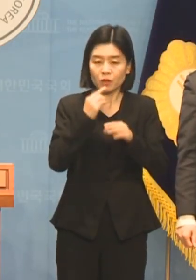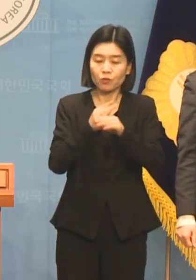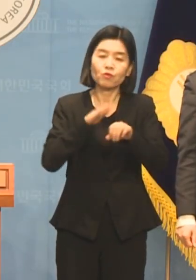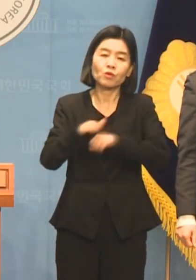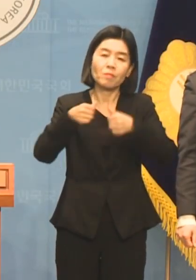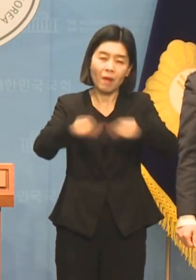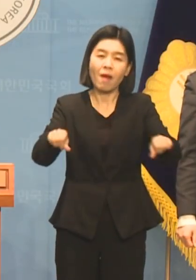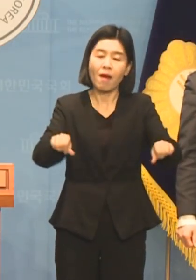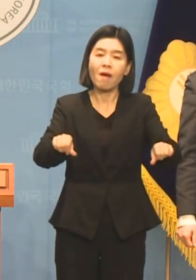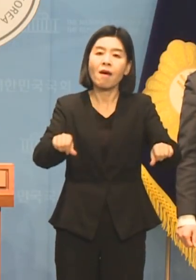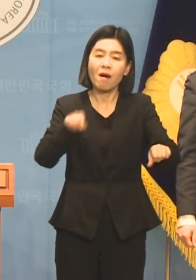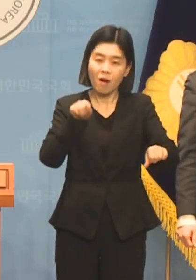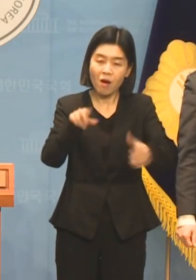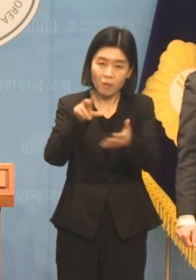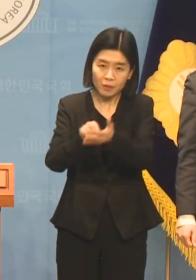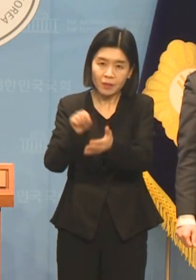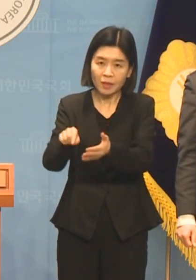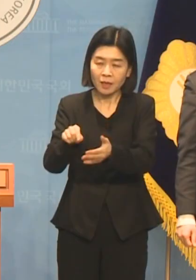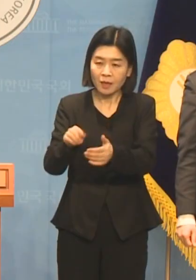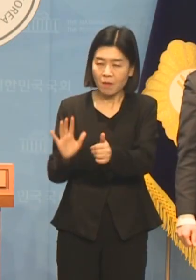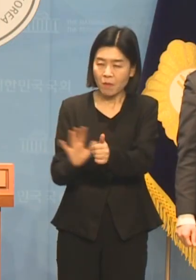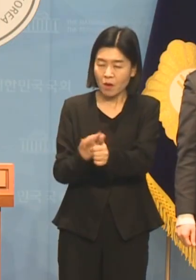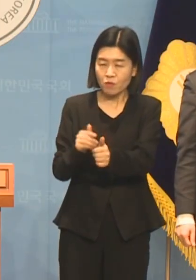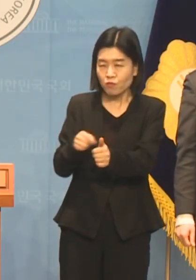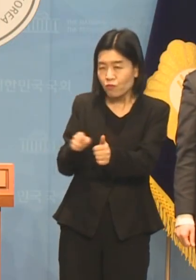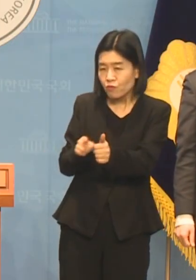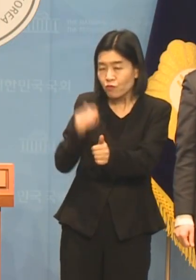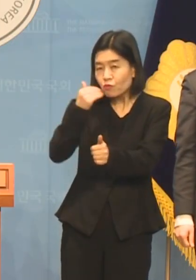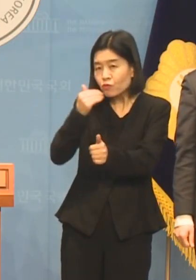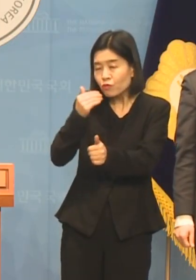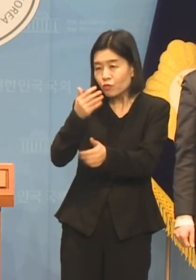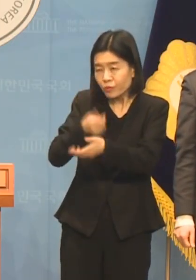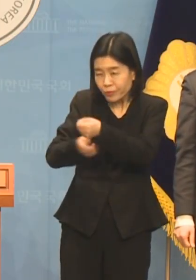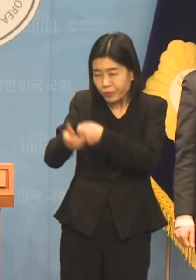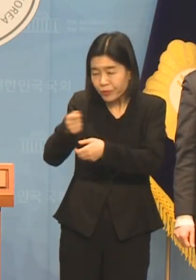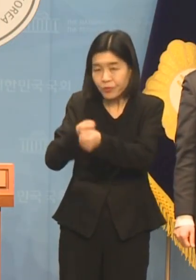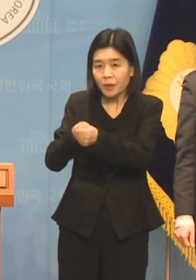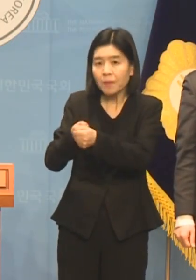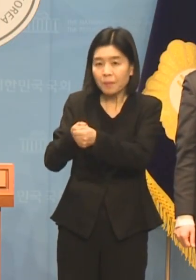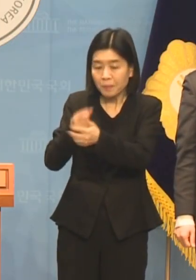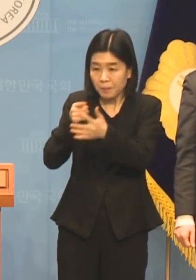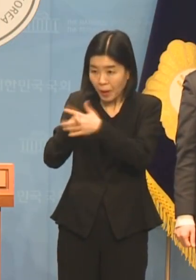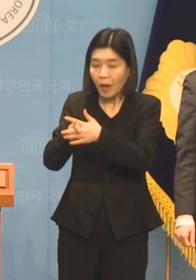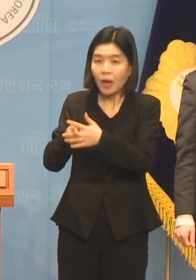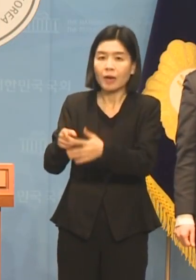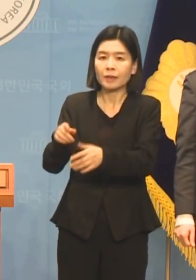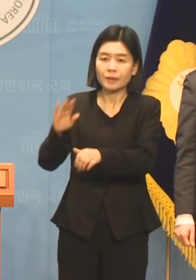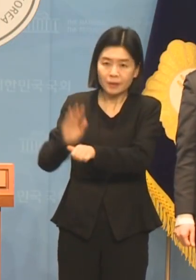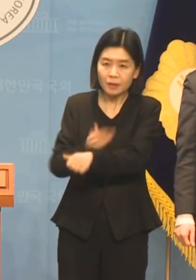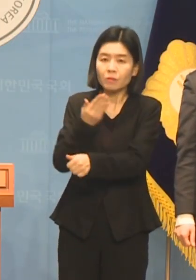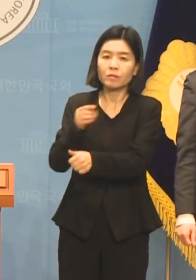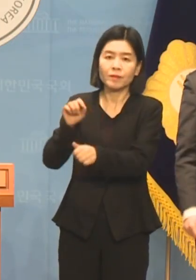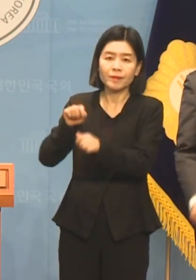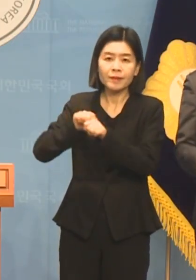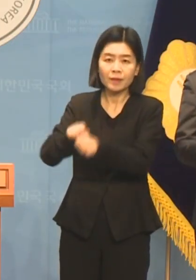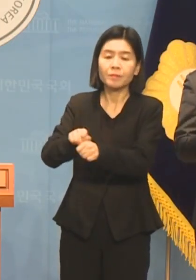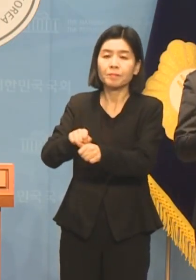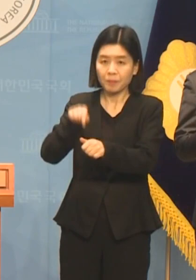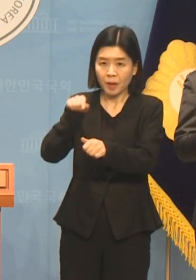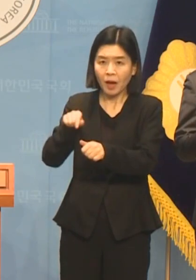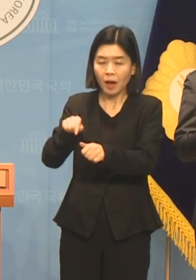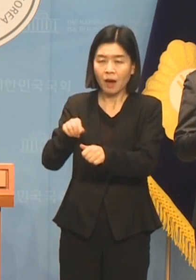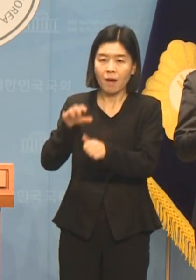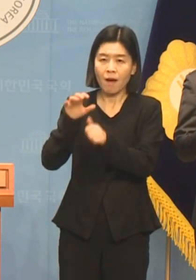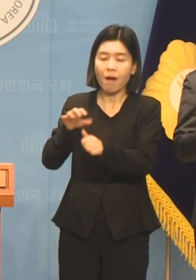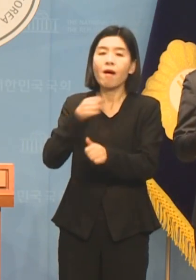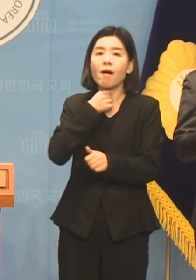실행 주체를 반드시 추적하고 끝까지 책임을 물을 것이며 민주주의와 법치주의를 위협하는 세력에 대해 단호하게 대응해